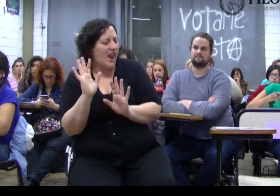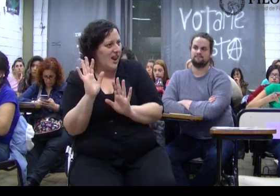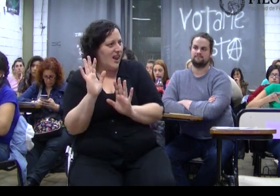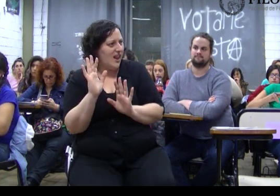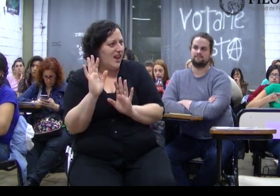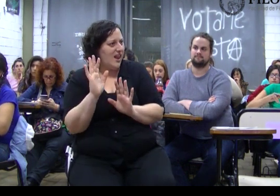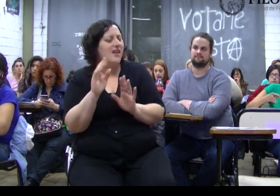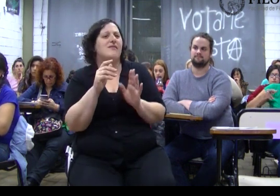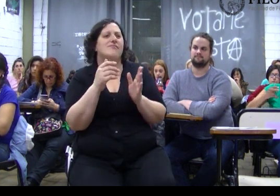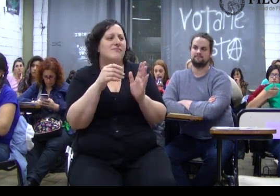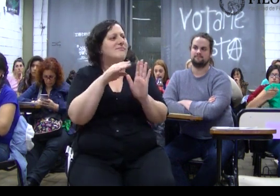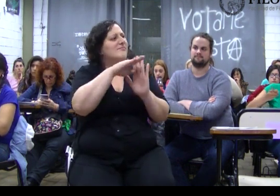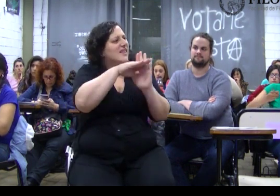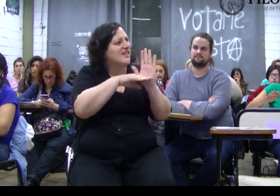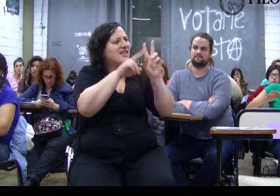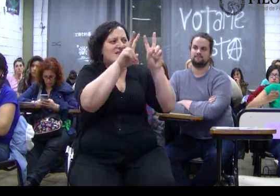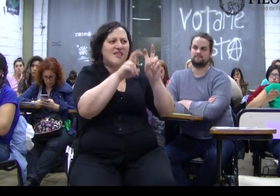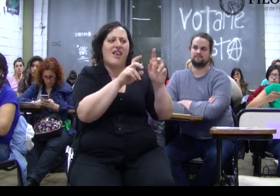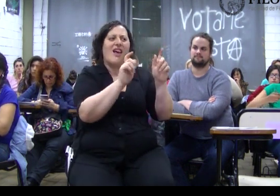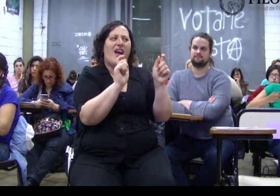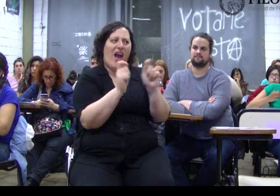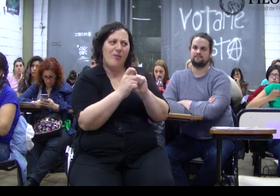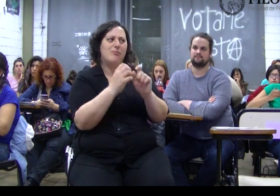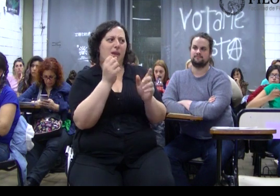oculto. Seguramente